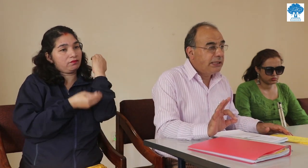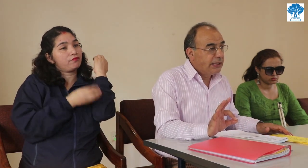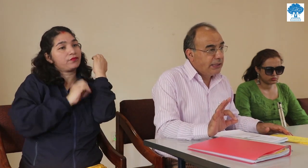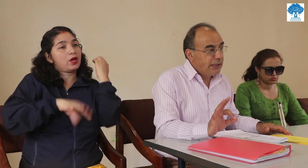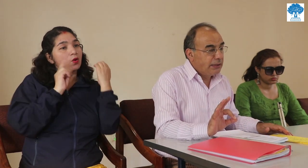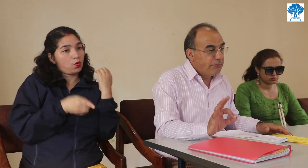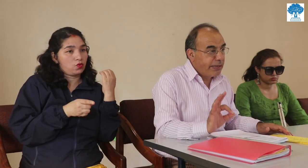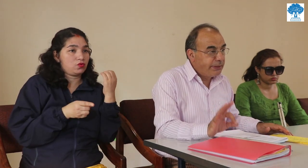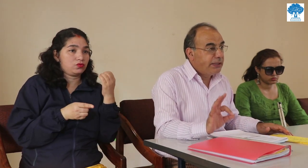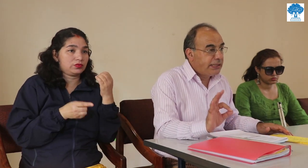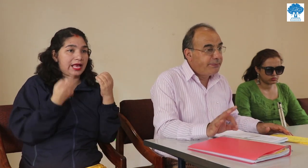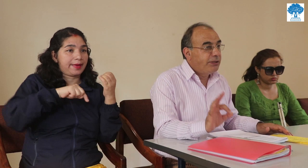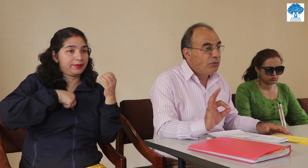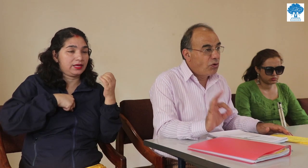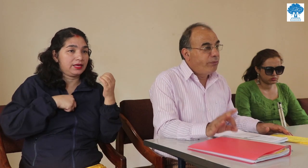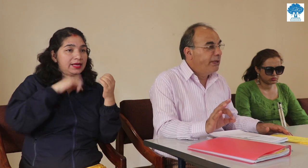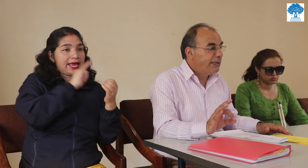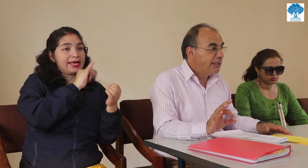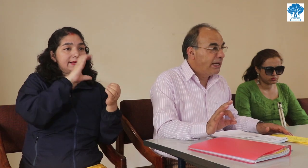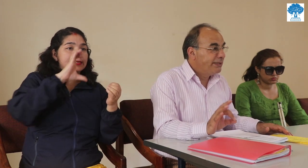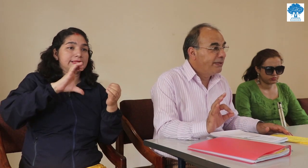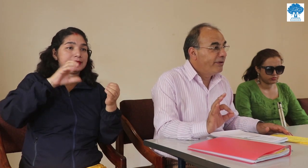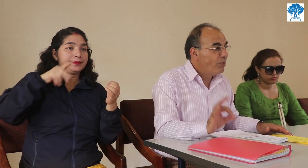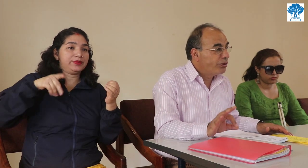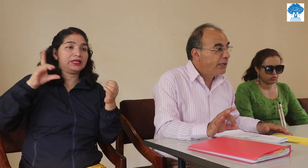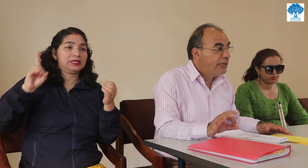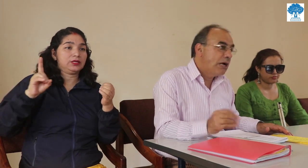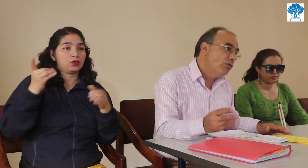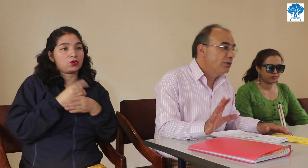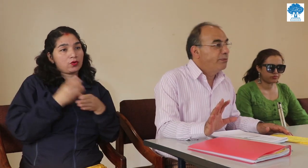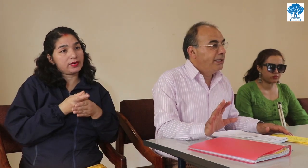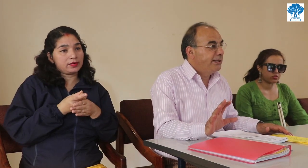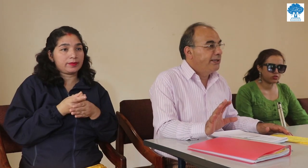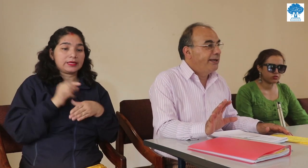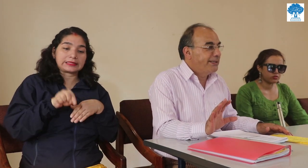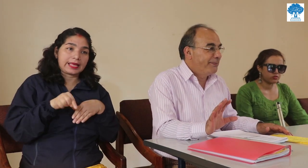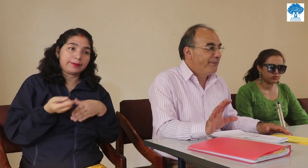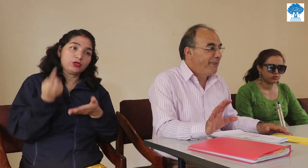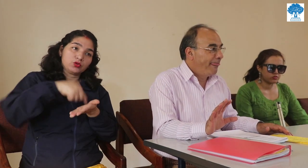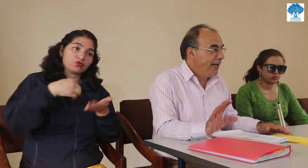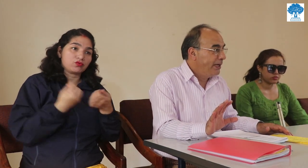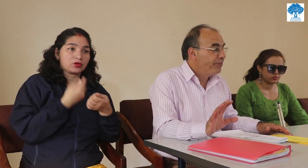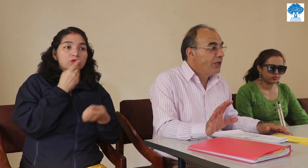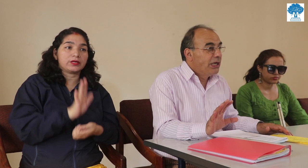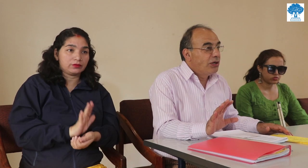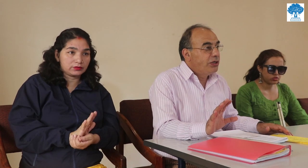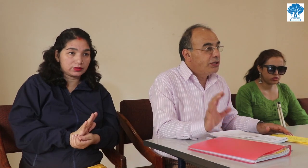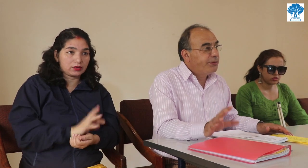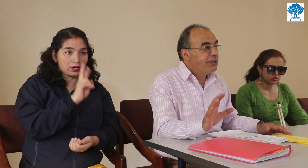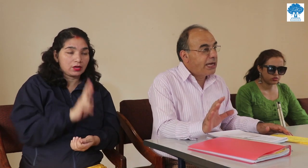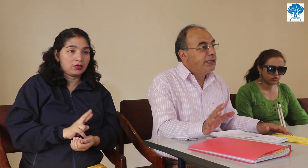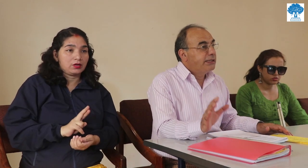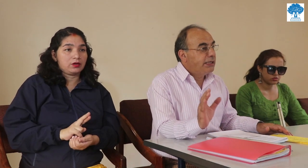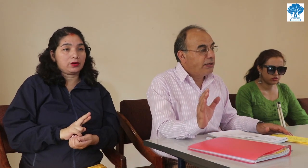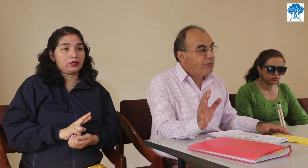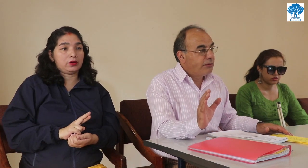देशले हामीले आइसिपिडीको डकुमेन्टमा चाहिँ हामी सेफ एबोर्सनलाई लागू गर्छौँ भनेर सही भएका छौँ होइन र